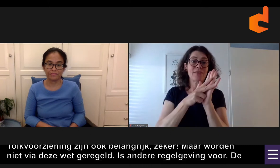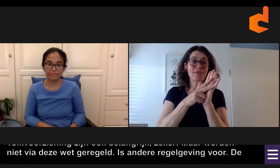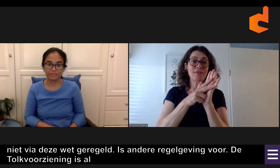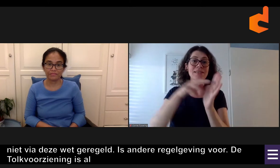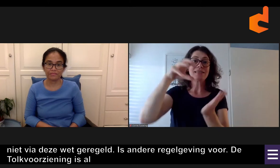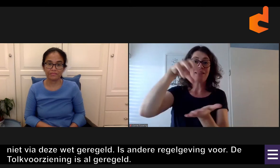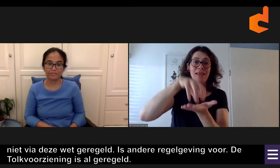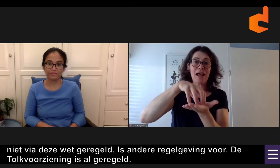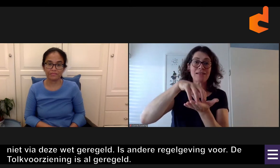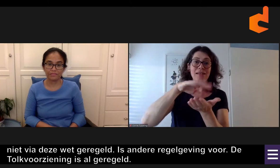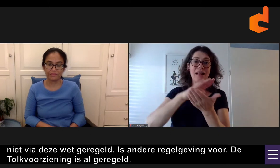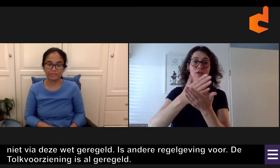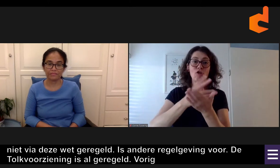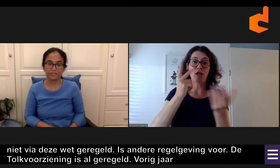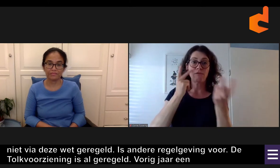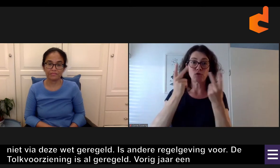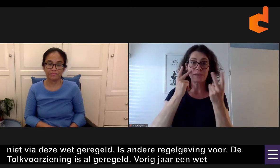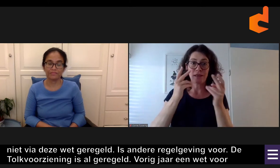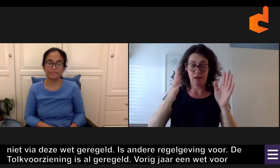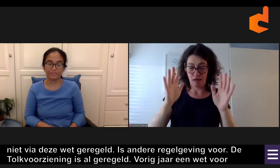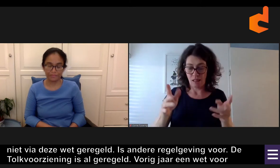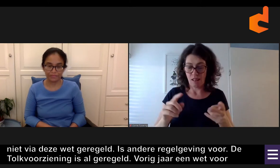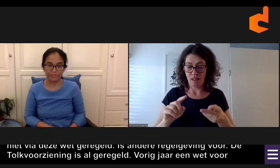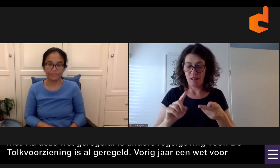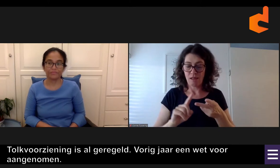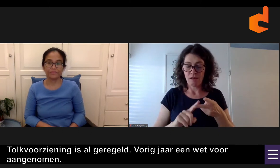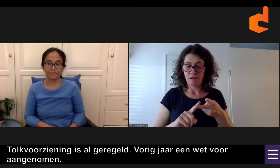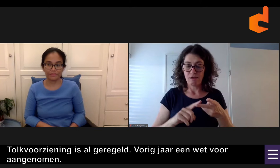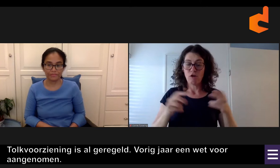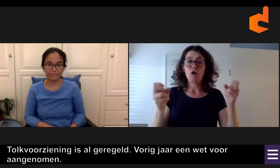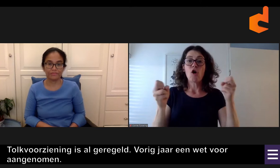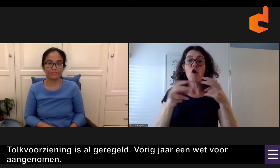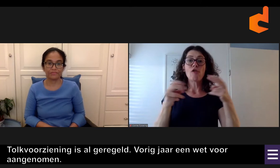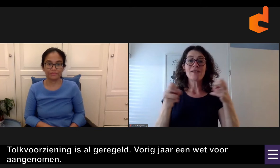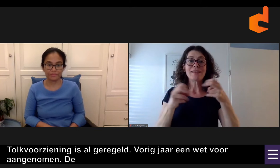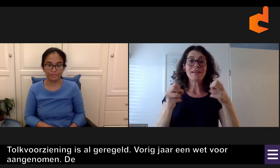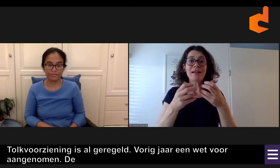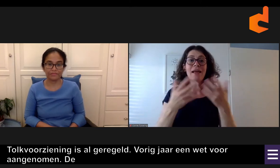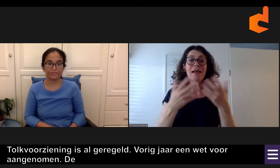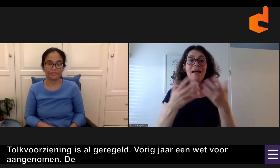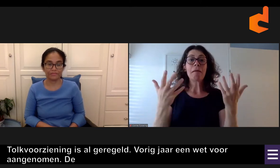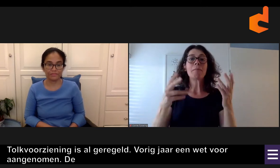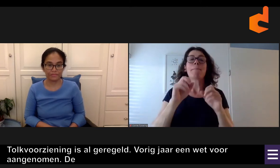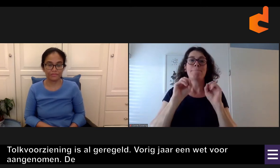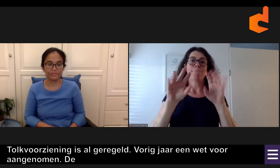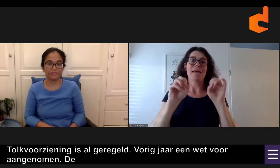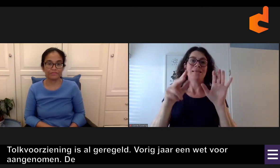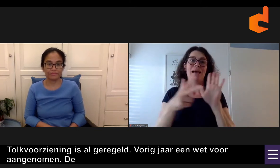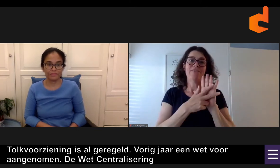vorig jaar een wet voor aangenomen, de wet centralisering tolkvoorzieningen. En ook ondertiteling is